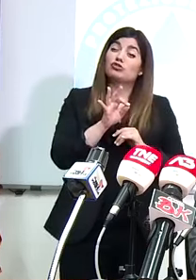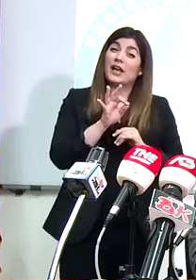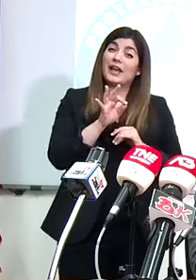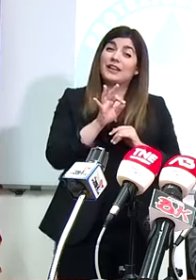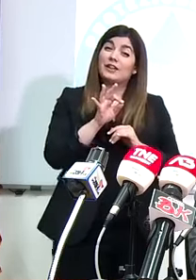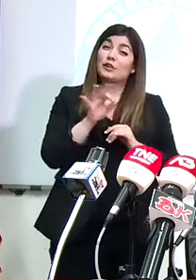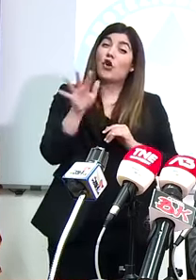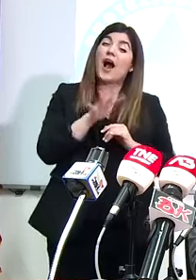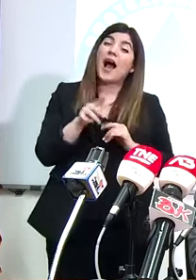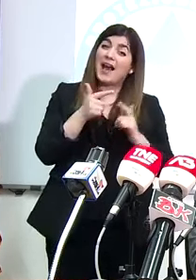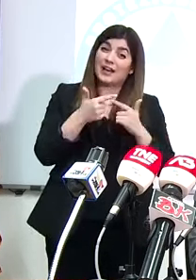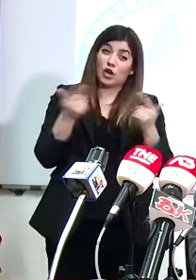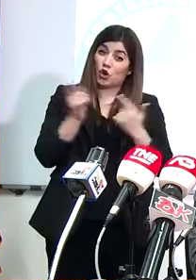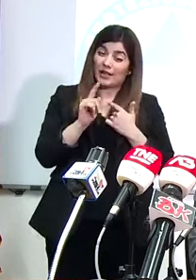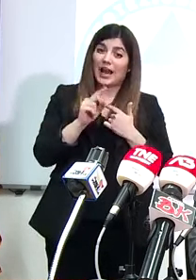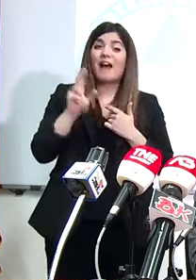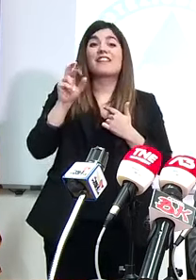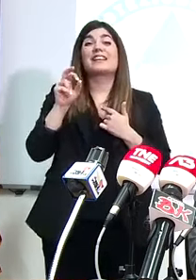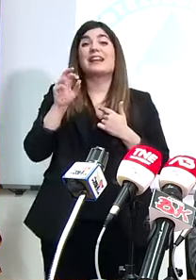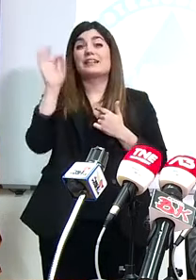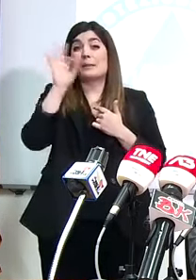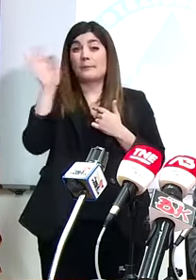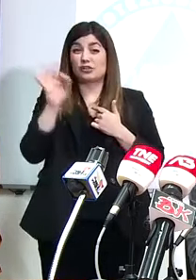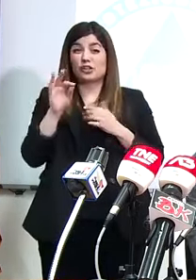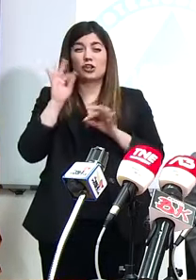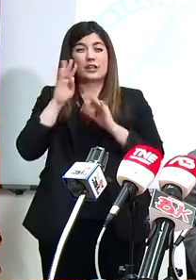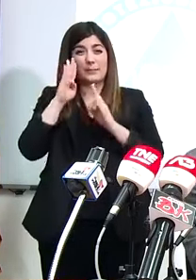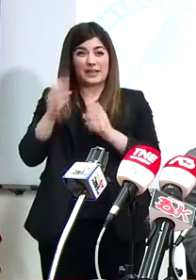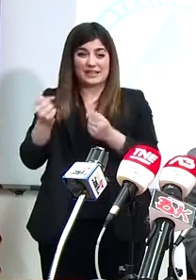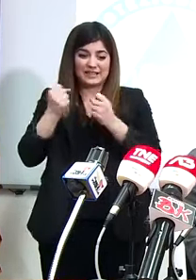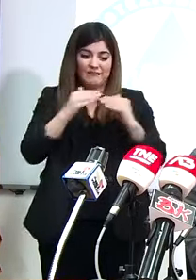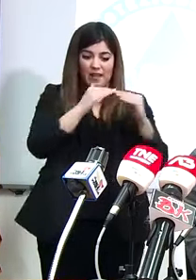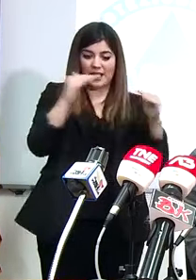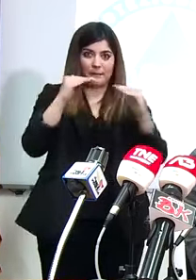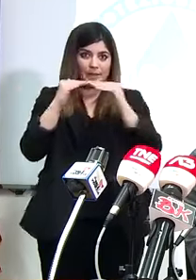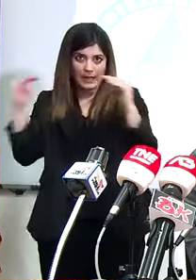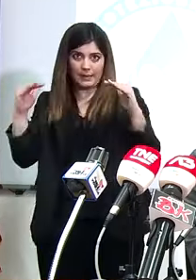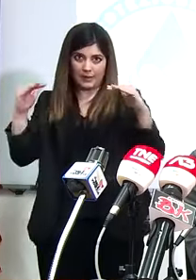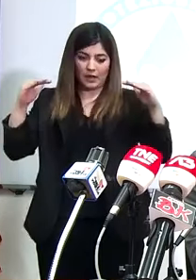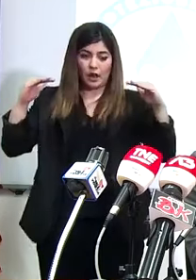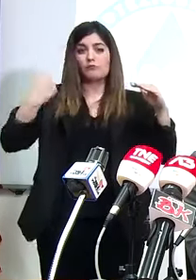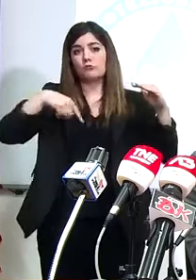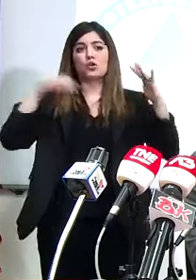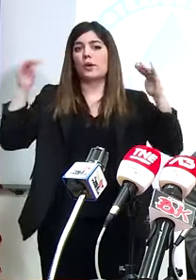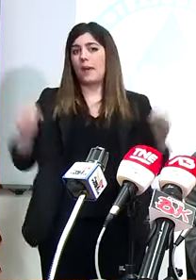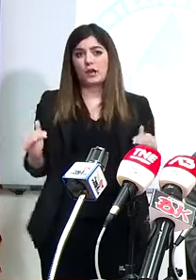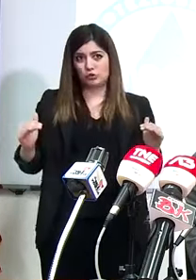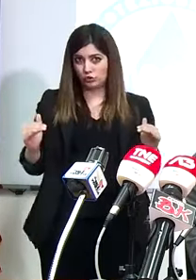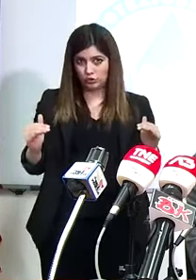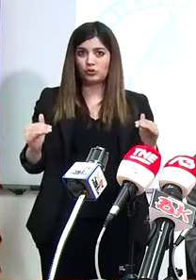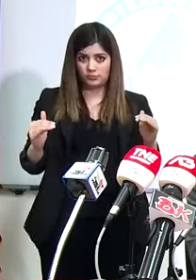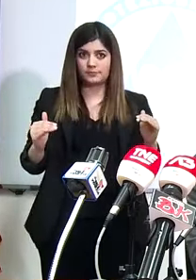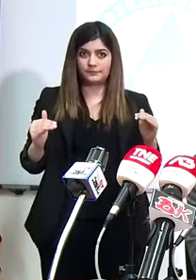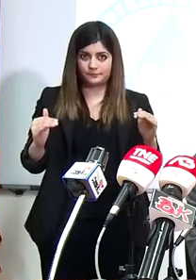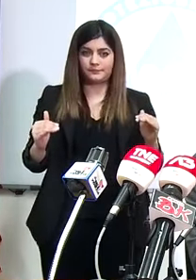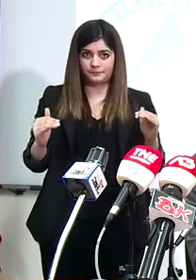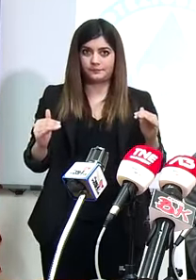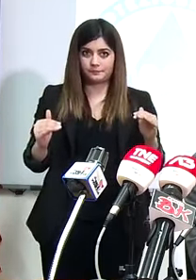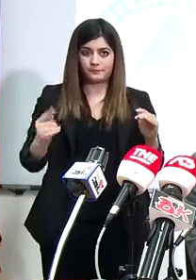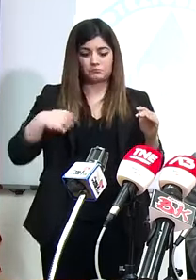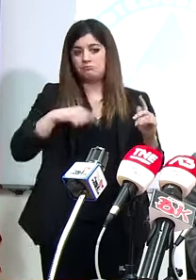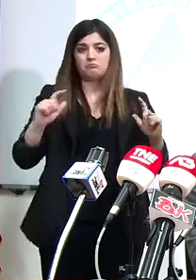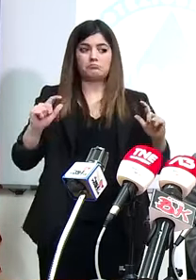non critica e 30 per cento per le terapie intensive superato il tasso di occupazione 30 pressione di terapie intensive scatta il warning